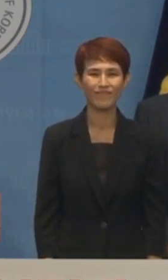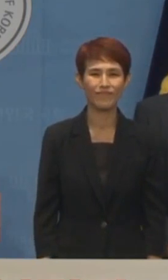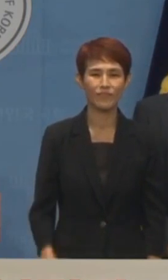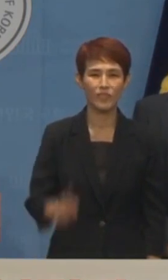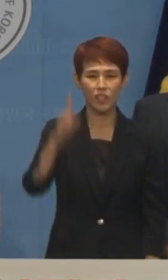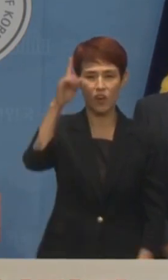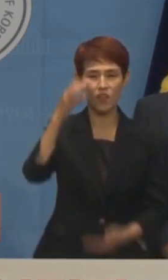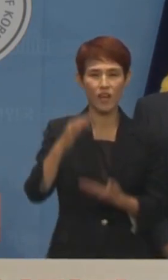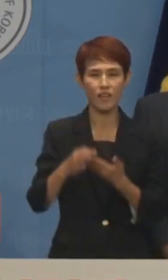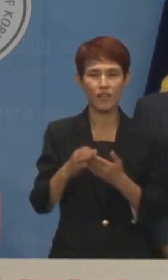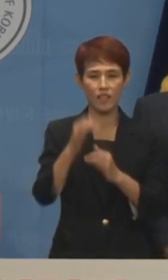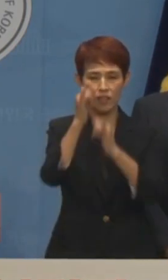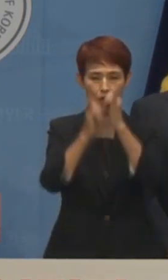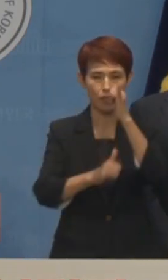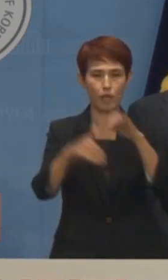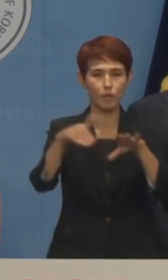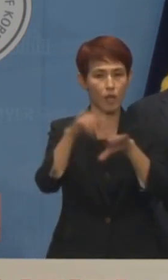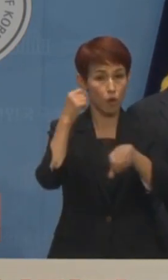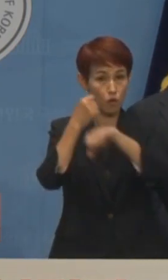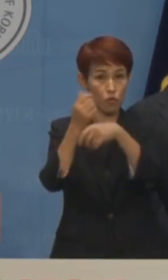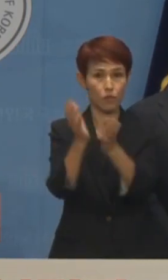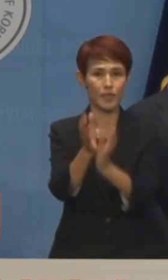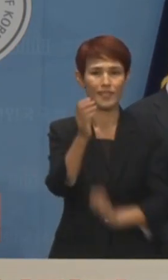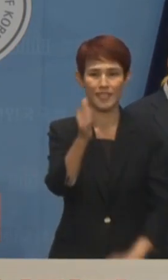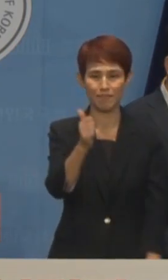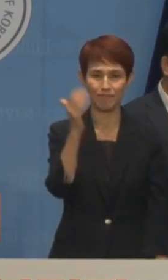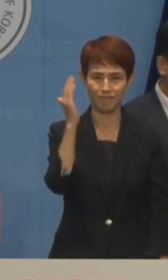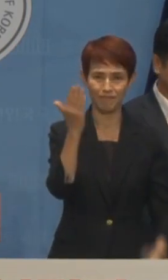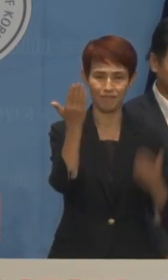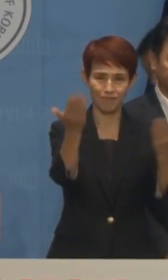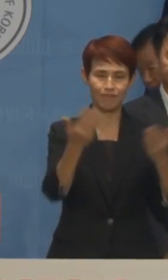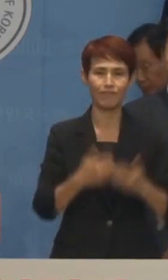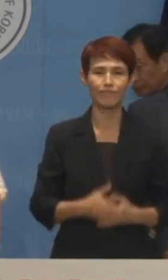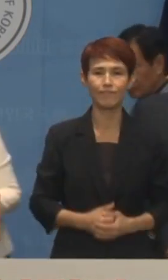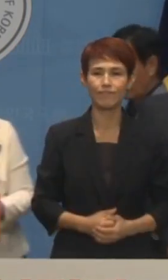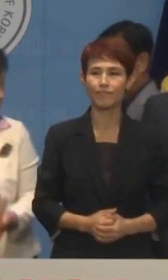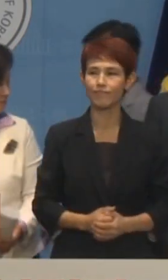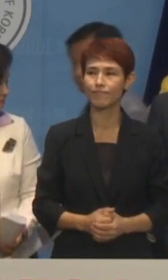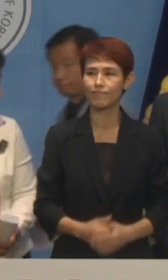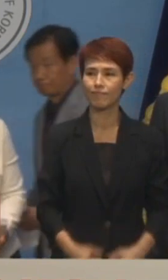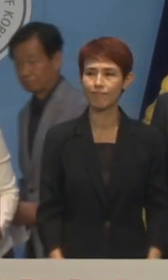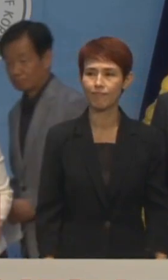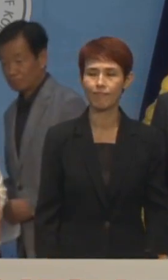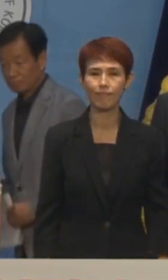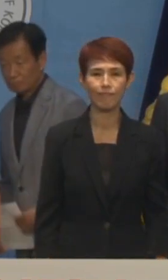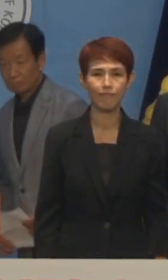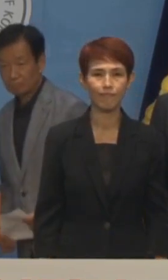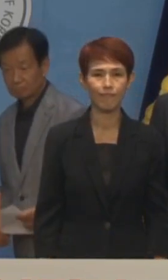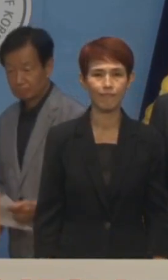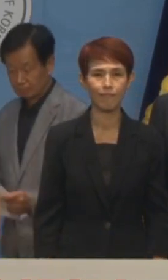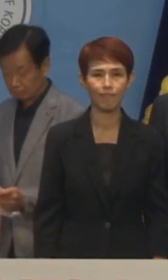천안 역사문화연구회 이용길 회장님의 말씀을 들어보도록 하겠습니다.